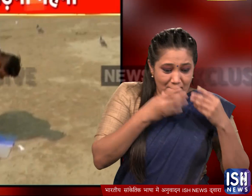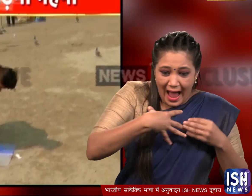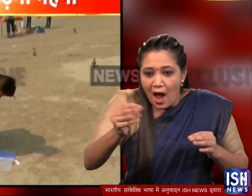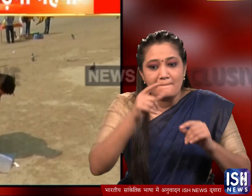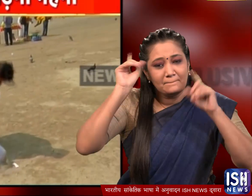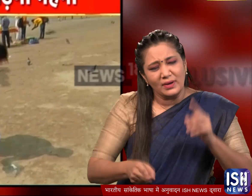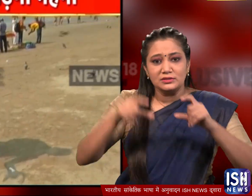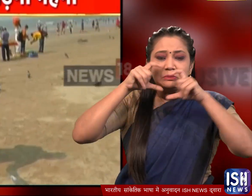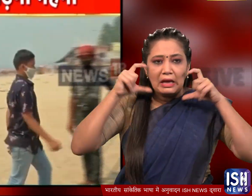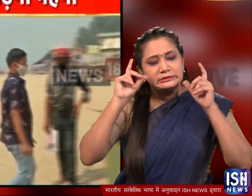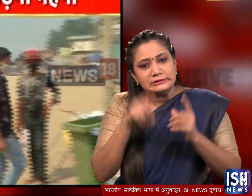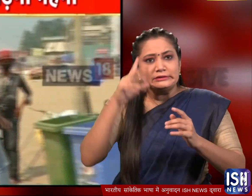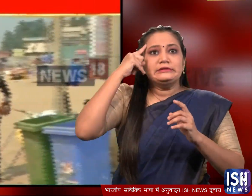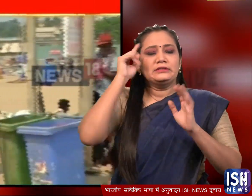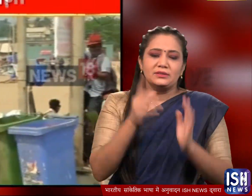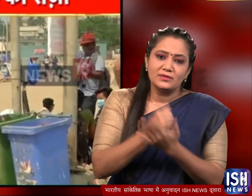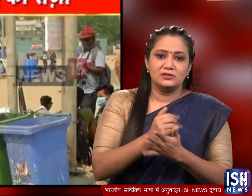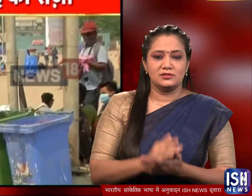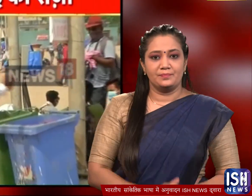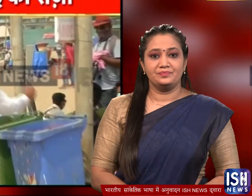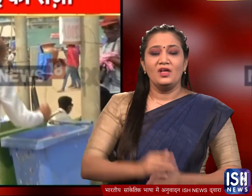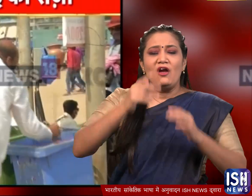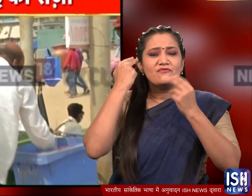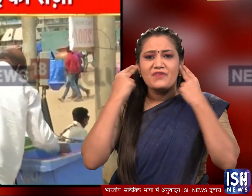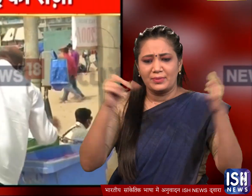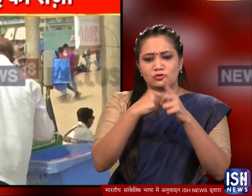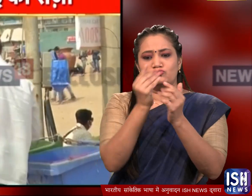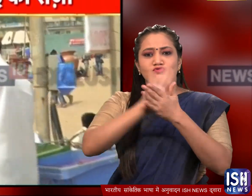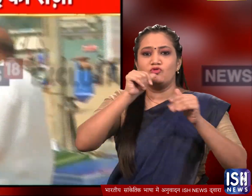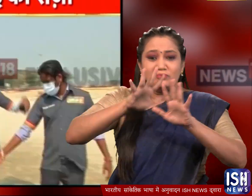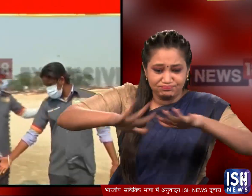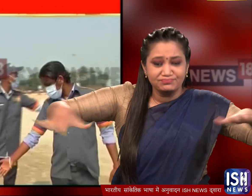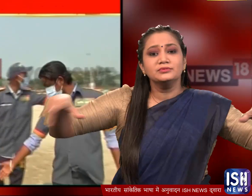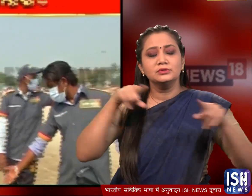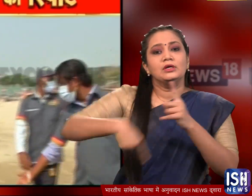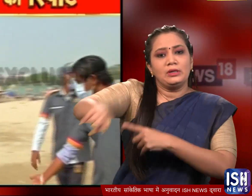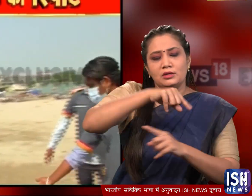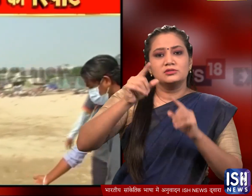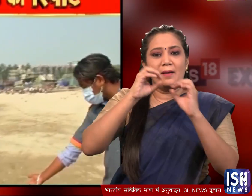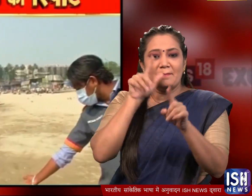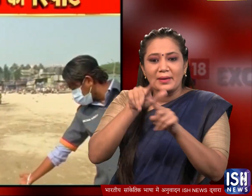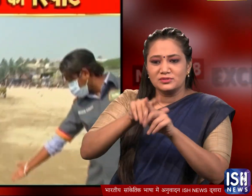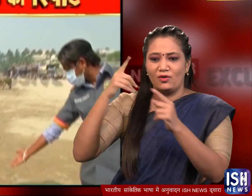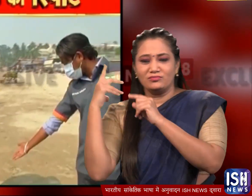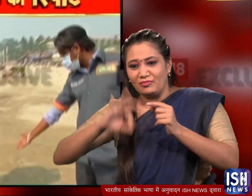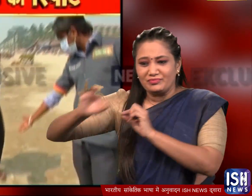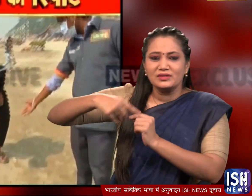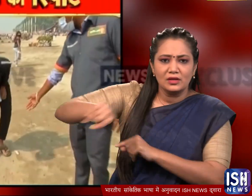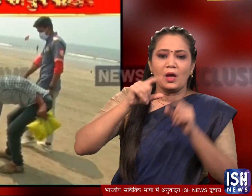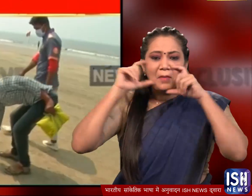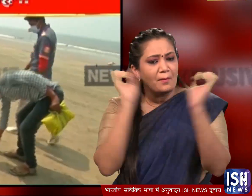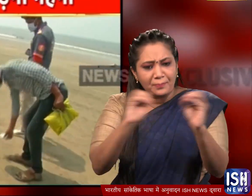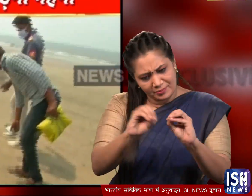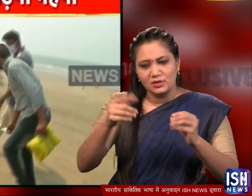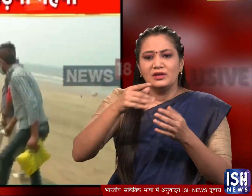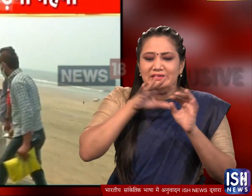से बिना मास्क के निकलने से पहले 100 बार सोचें। मुंबई की मशहूर जुहू चौपाटी से जो तस्वीरें सामने आईं, उनमें बीएमसी के मार्शल बिना